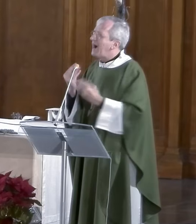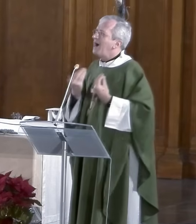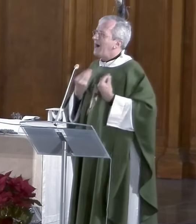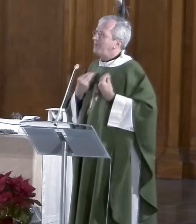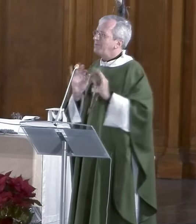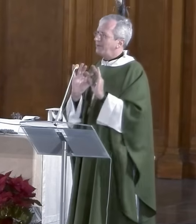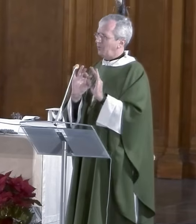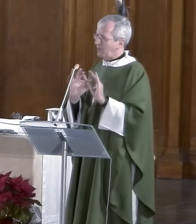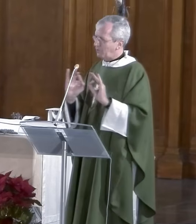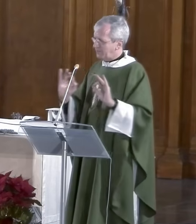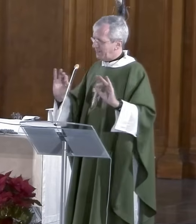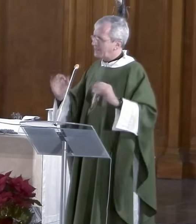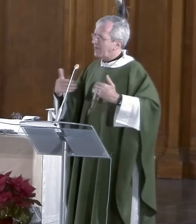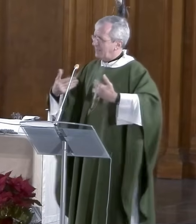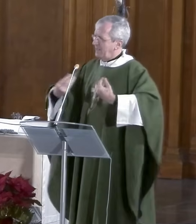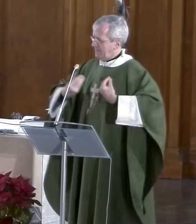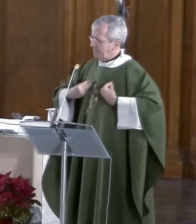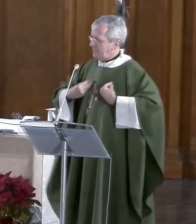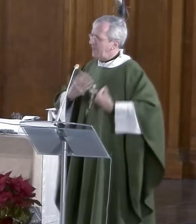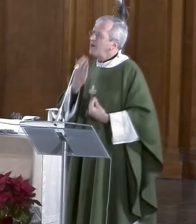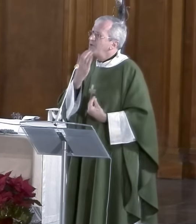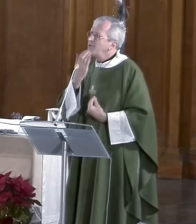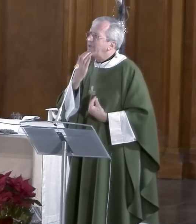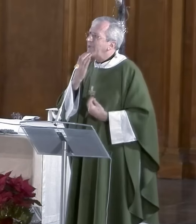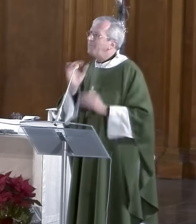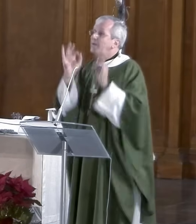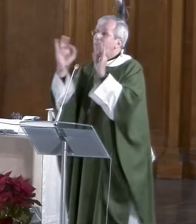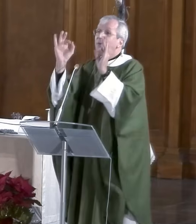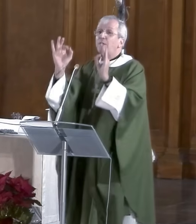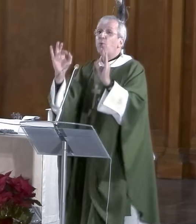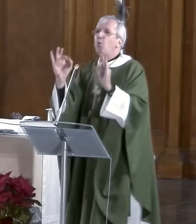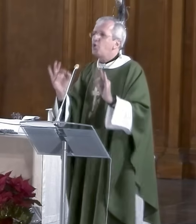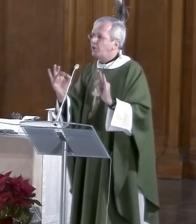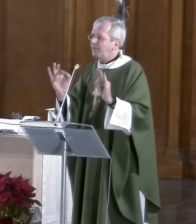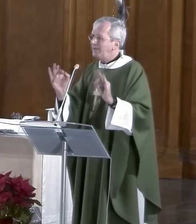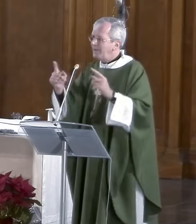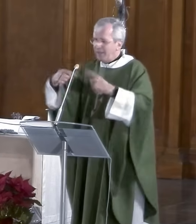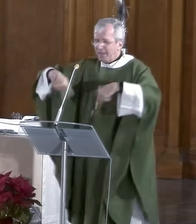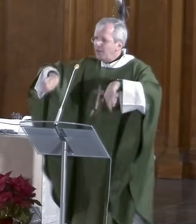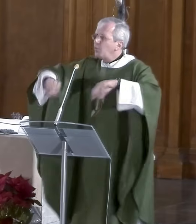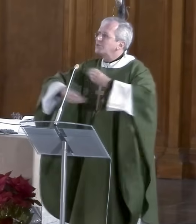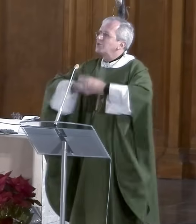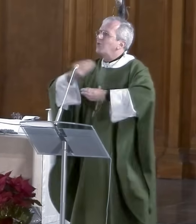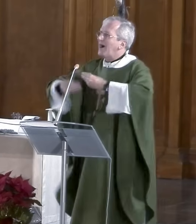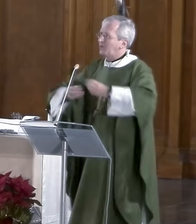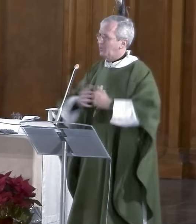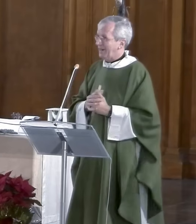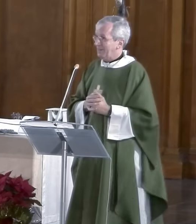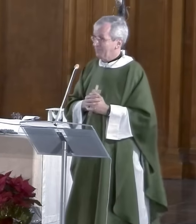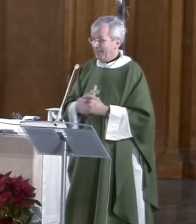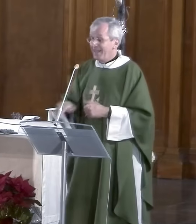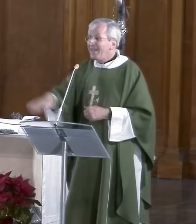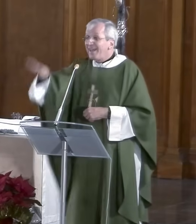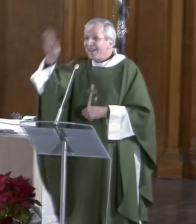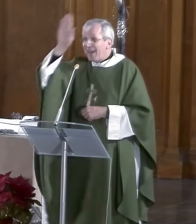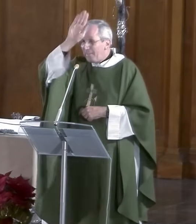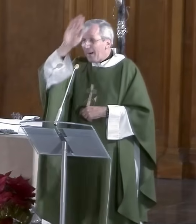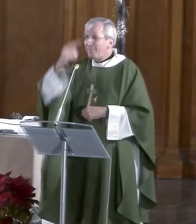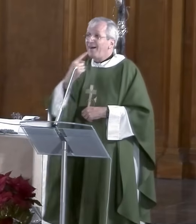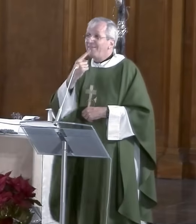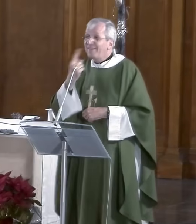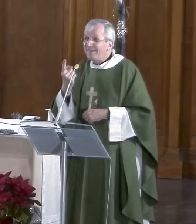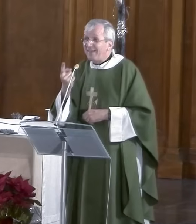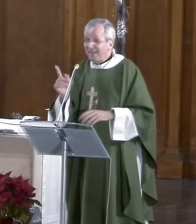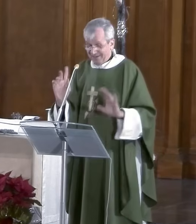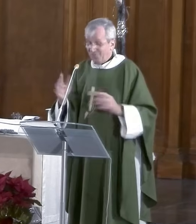enseña a vivir una austeridad de vida y un ejemplo y a poner un orden en nuestro actuar. El